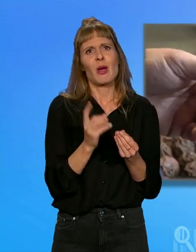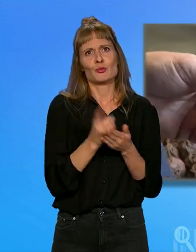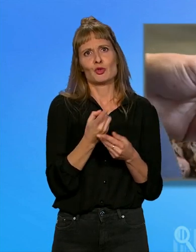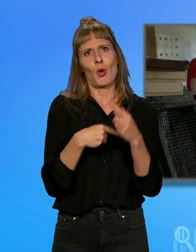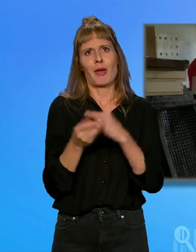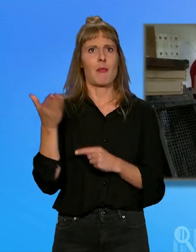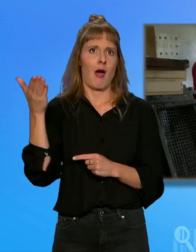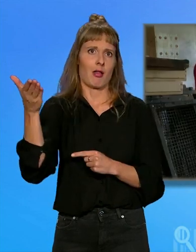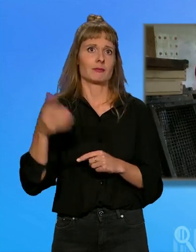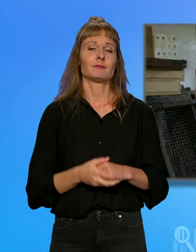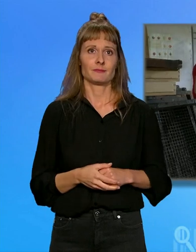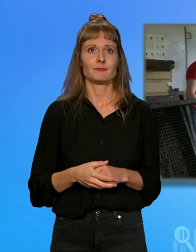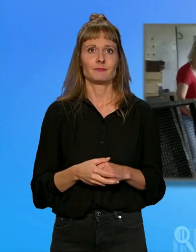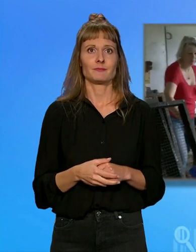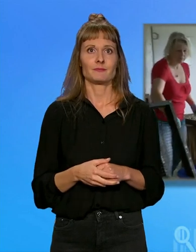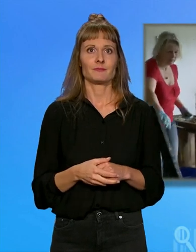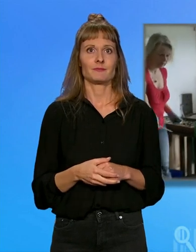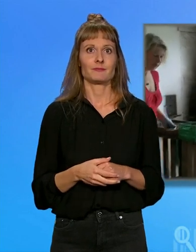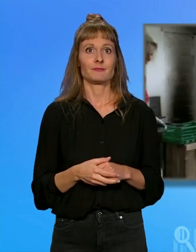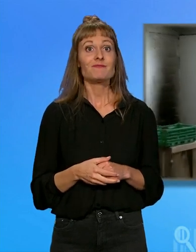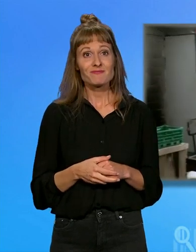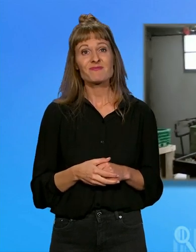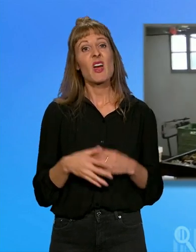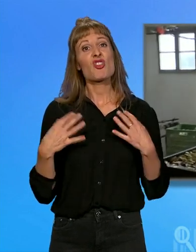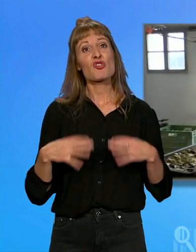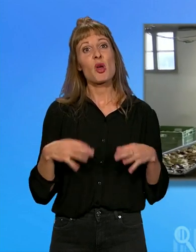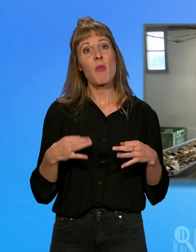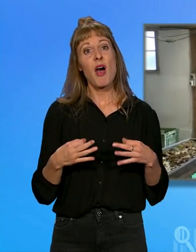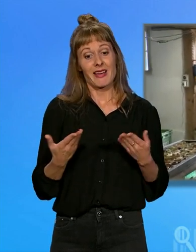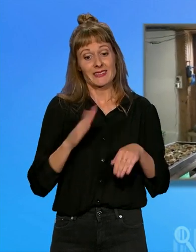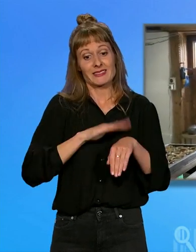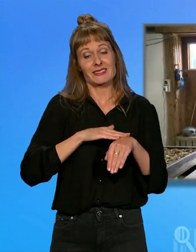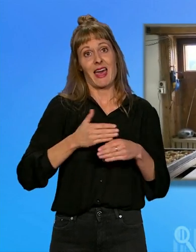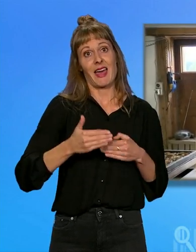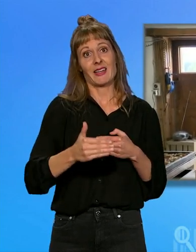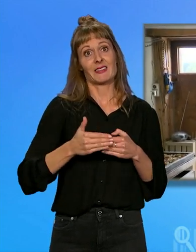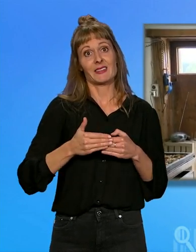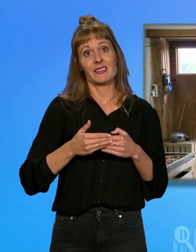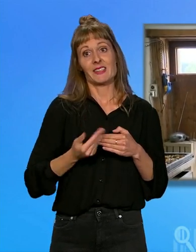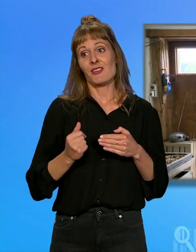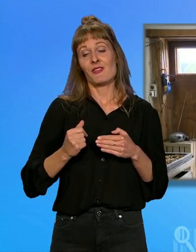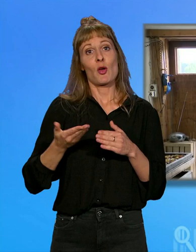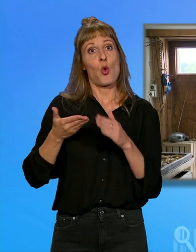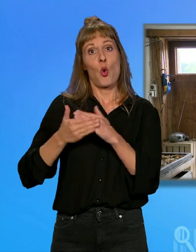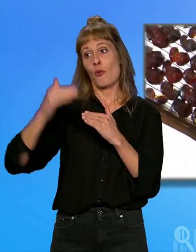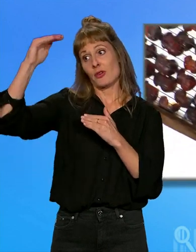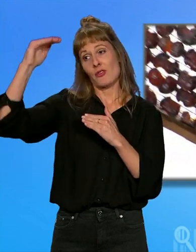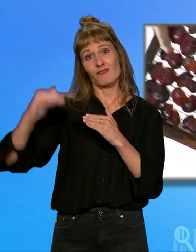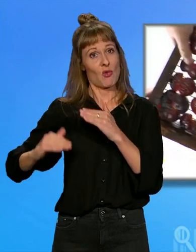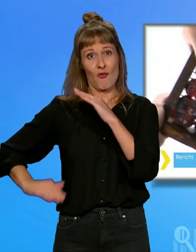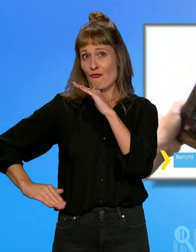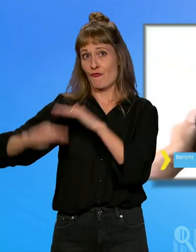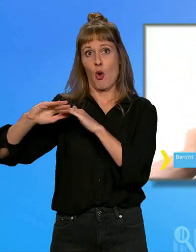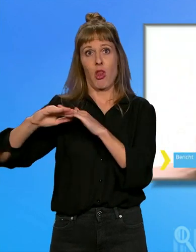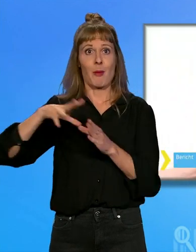haltbar. Eigentlich wäre zu dieser Zeit der Ofen prall gefüllt mit Birnen. Doch sie sind noch nicht reif.